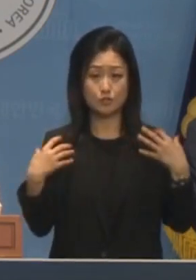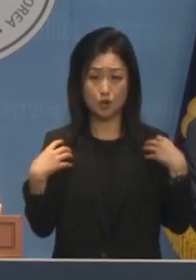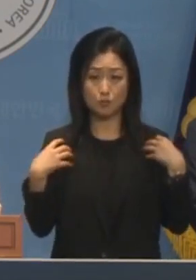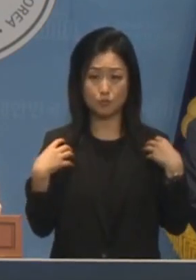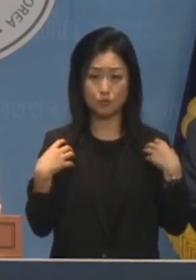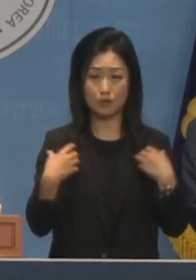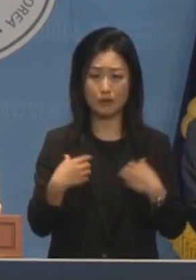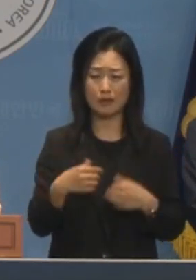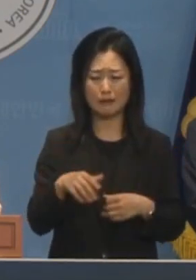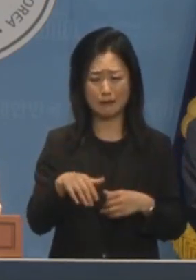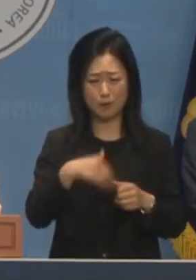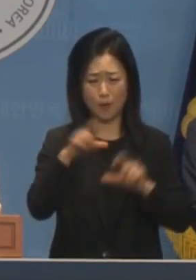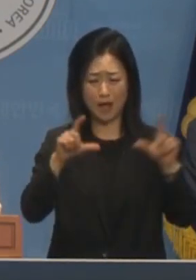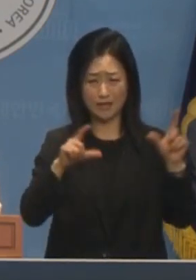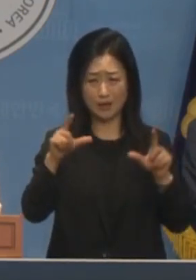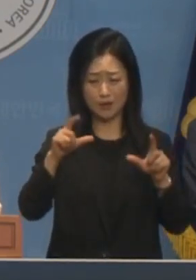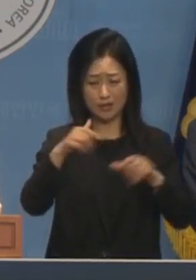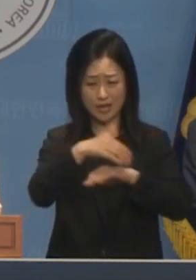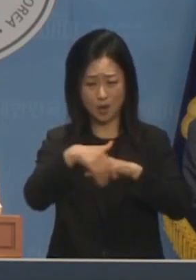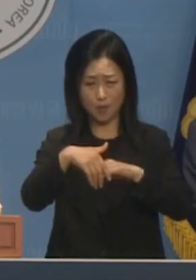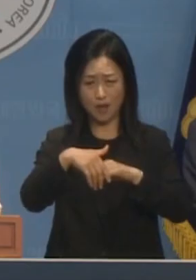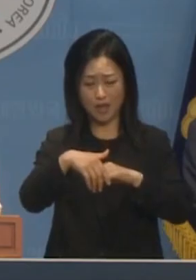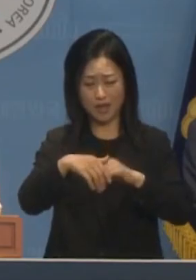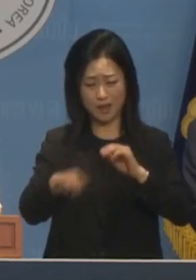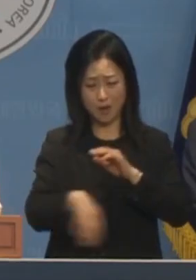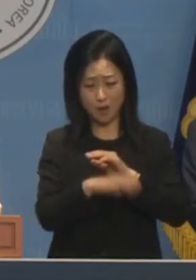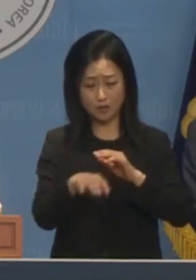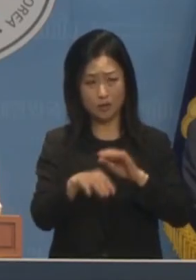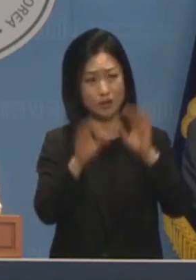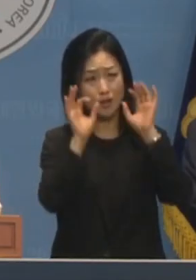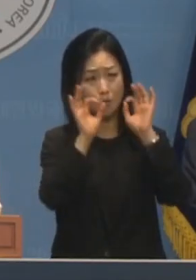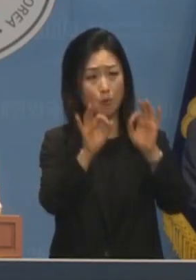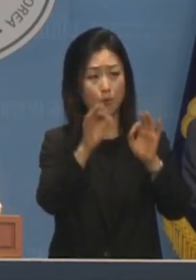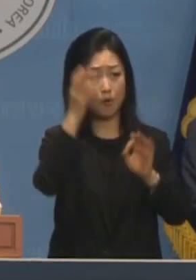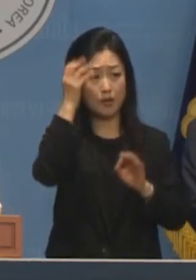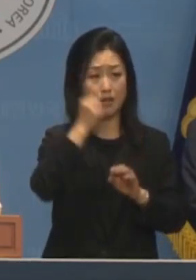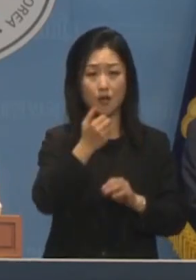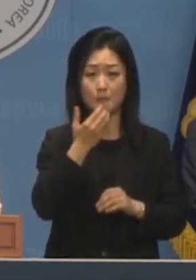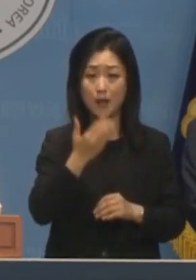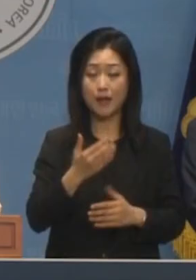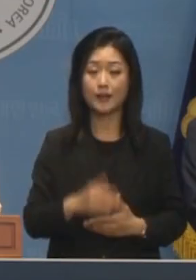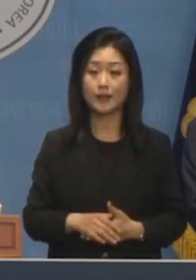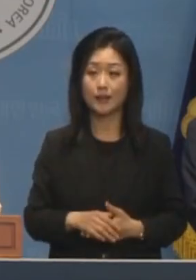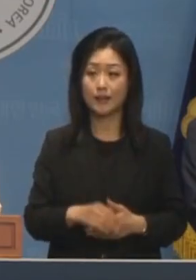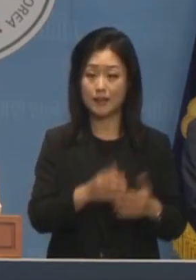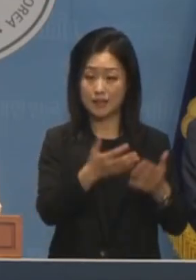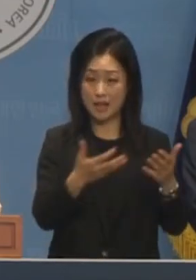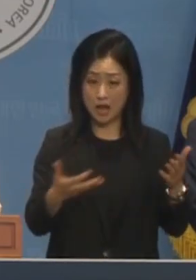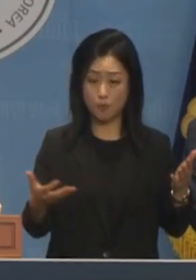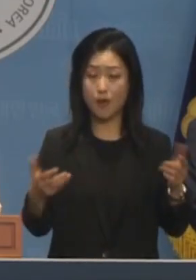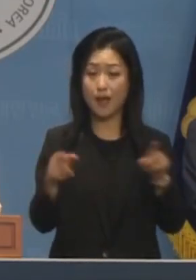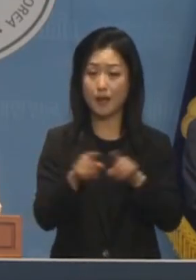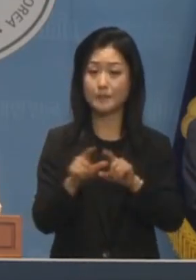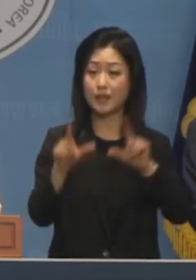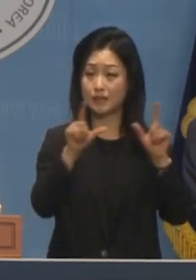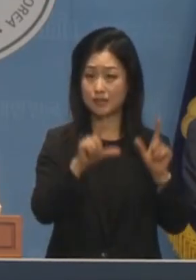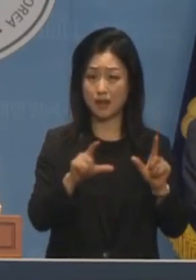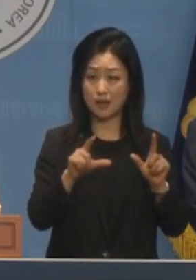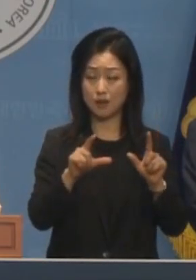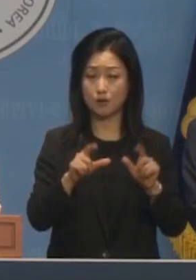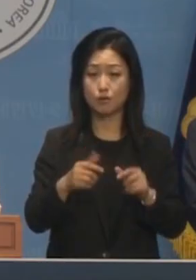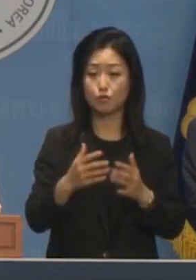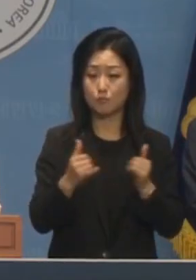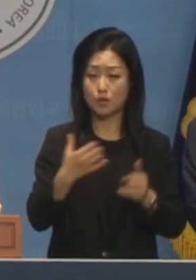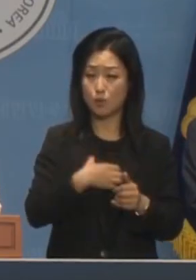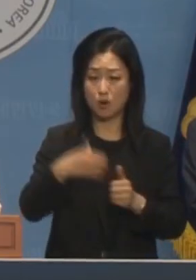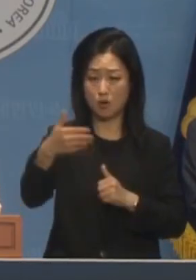정부의 퇴행적 환경 정책을 똑똑히 기억할 것입니다. 강과 더불어 살아온 국민들을